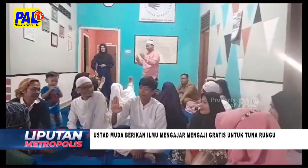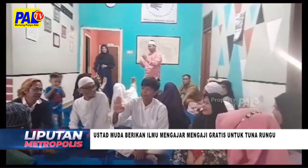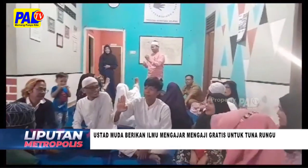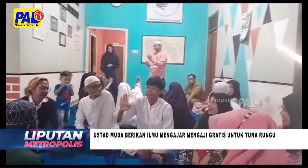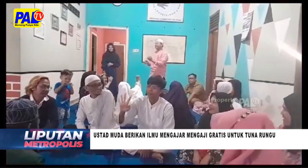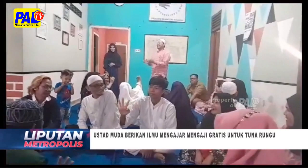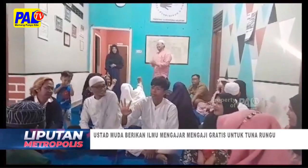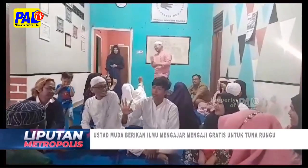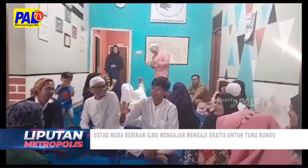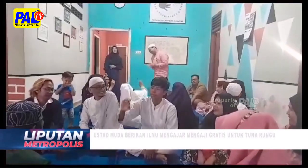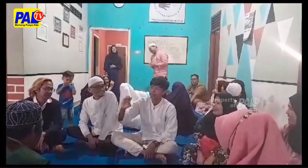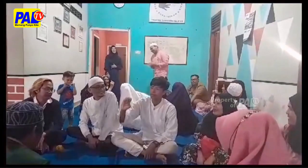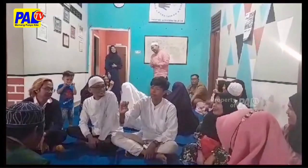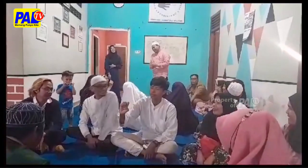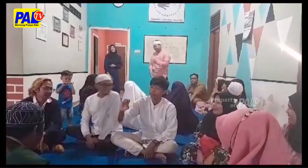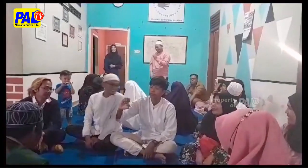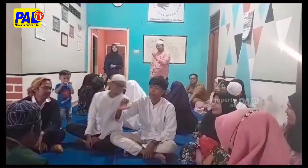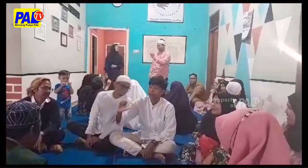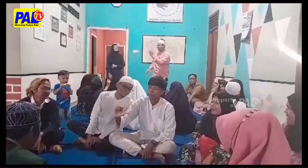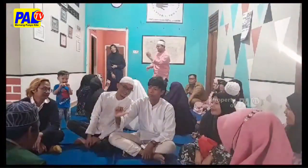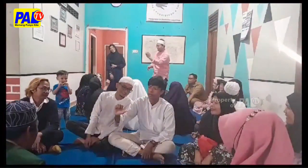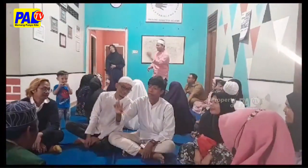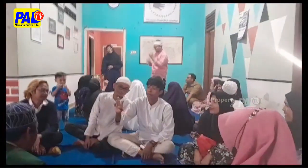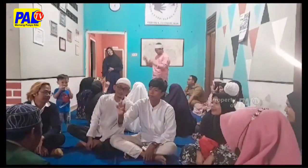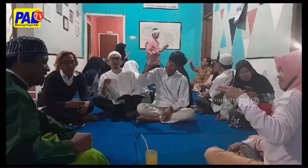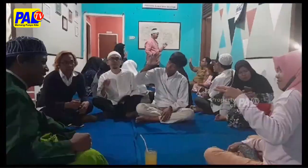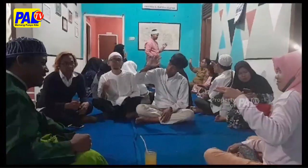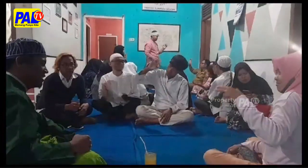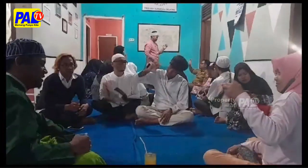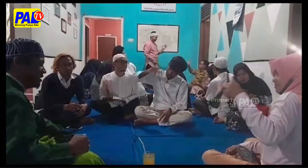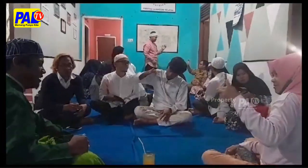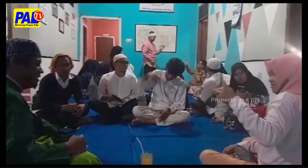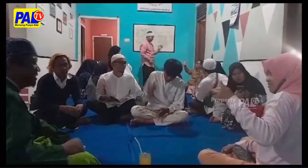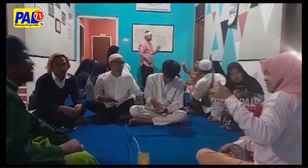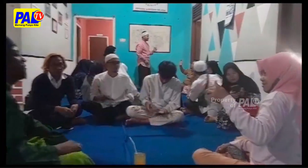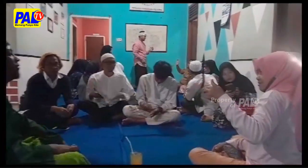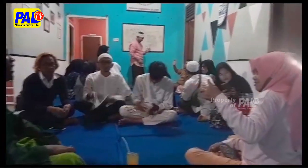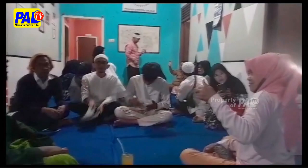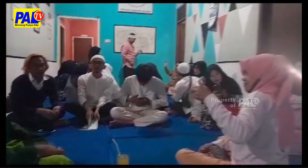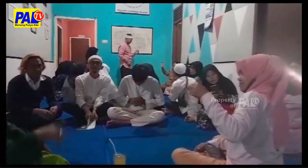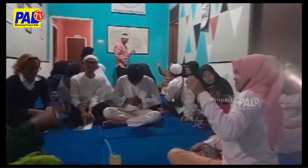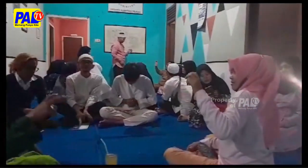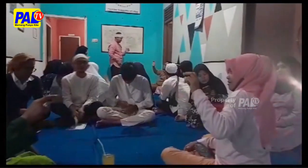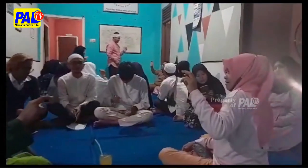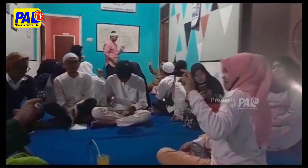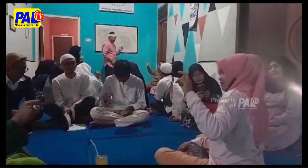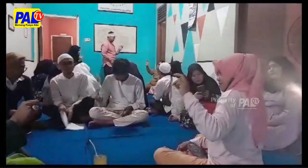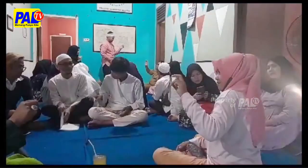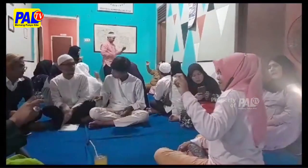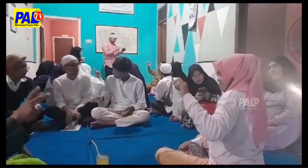puluhan tunarungu atau tuli di gedung Gerkatin di Jalan Talang Ratu, kilometer 5, Palembang. Para peserta tampak